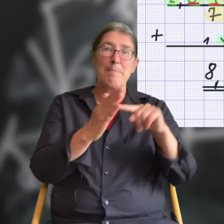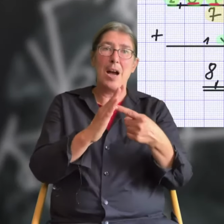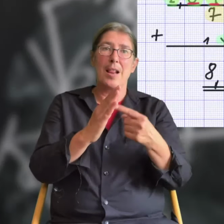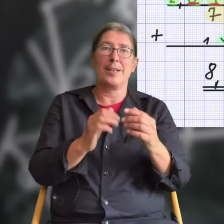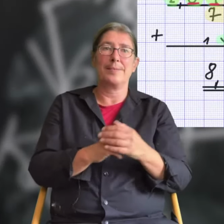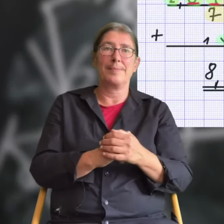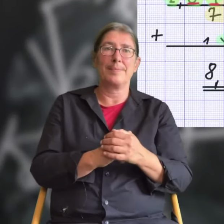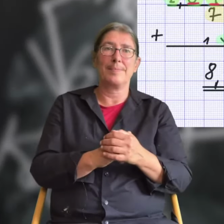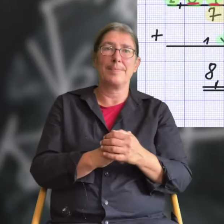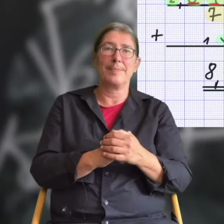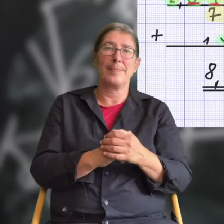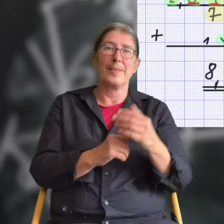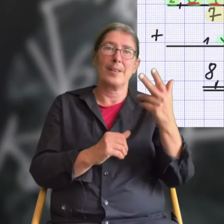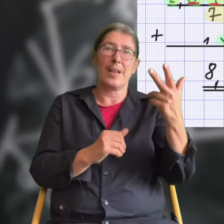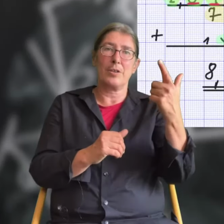mal